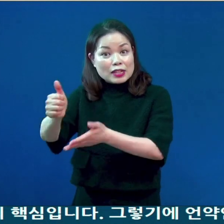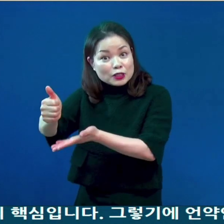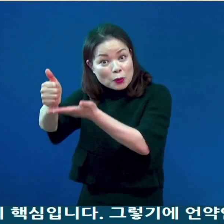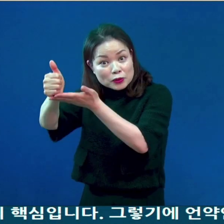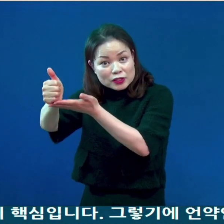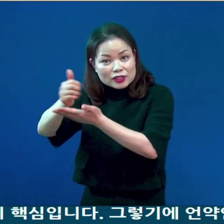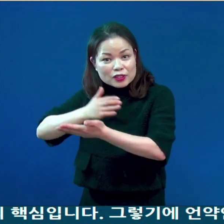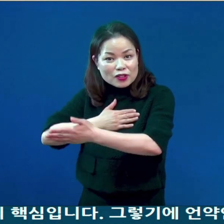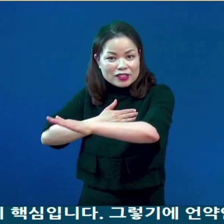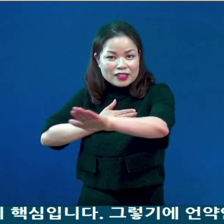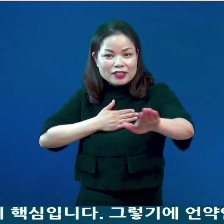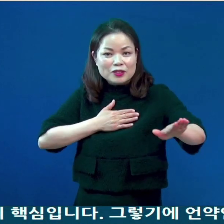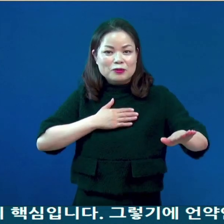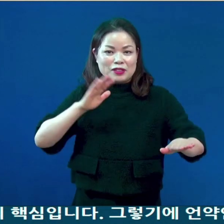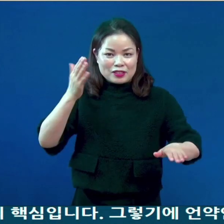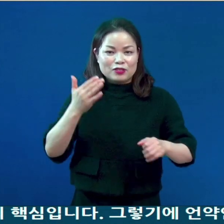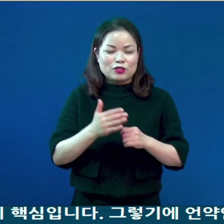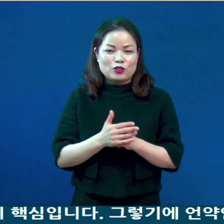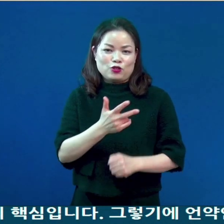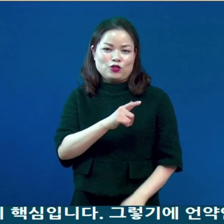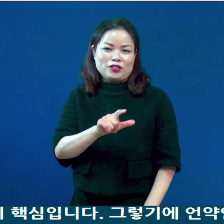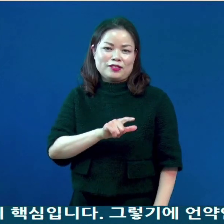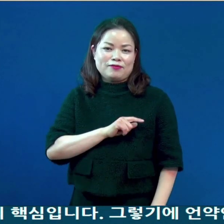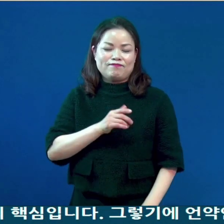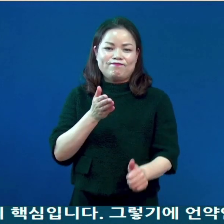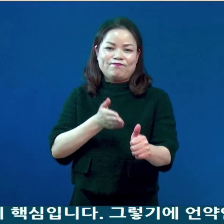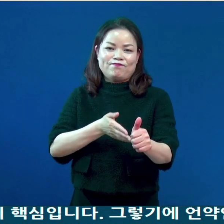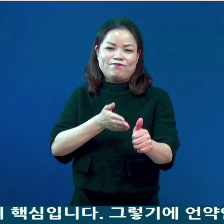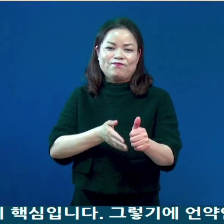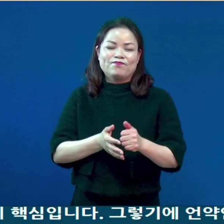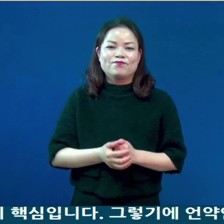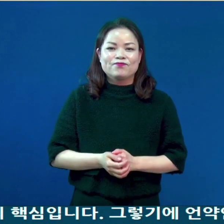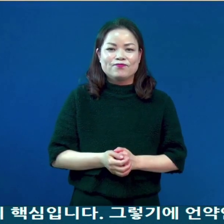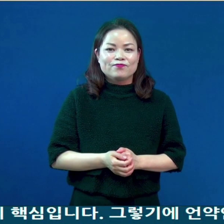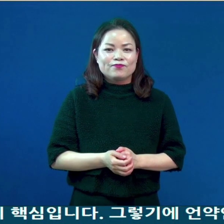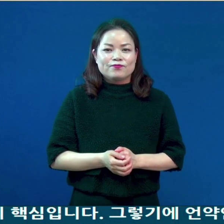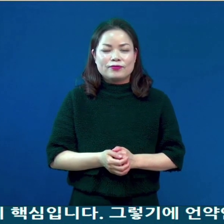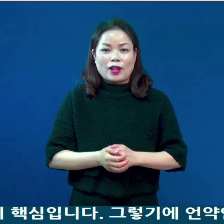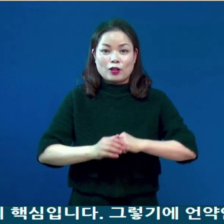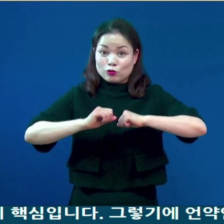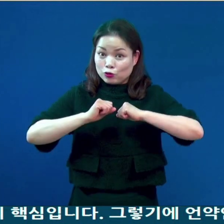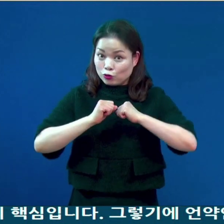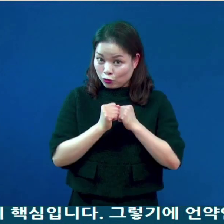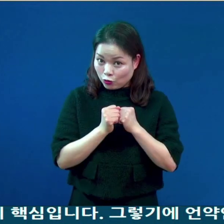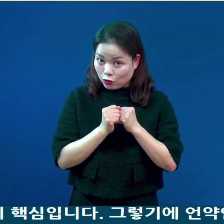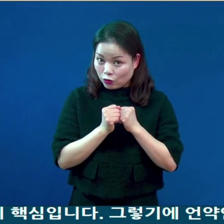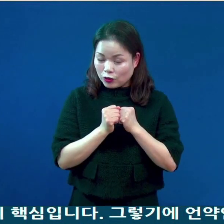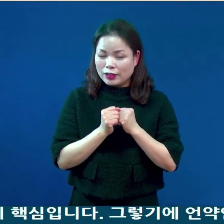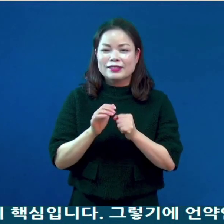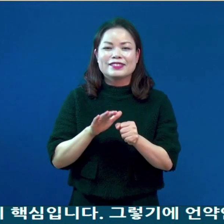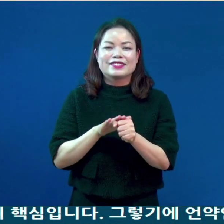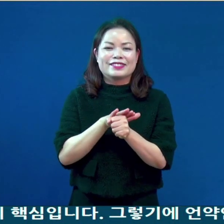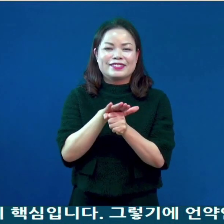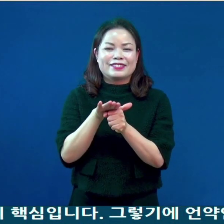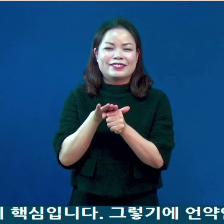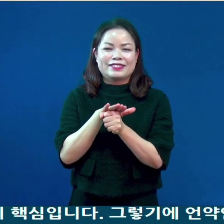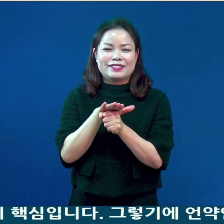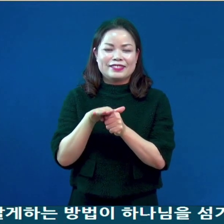저와 여러분 될 수 있기를 주의 이름으로 권면드립니다. 순종함으로,